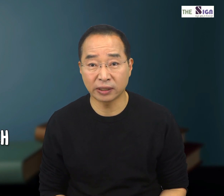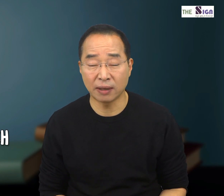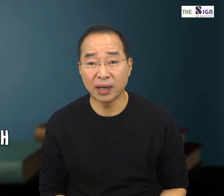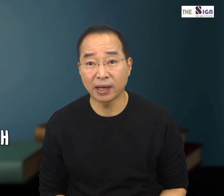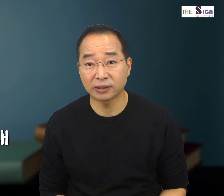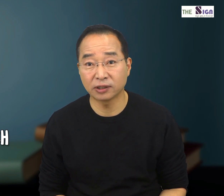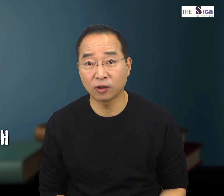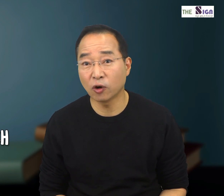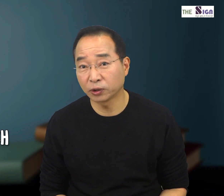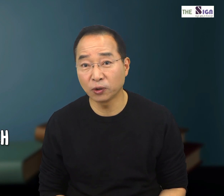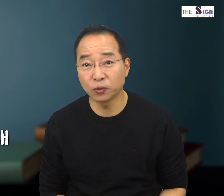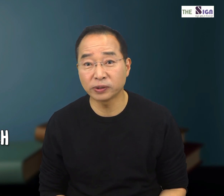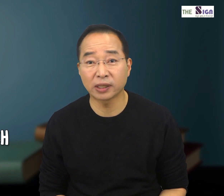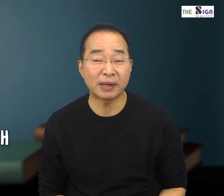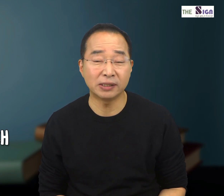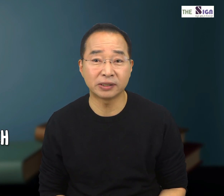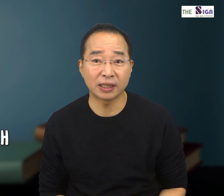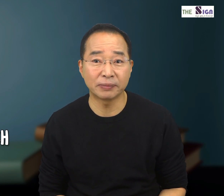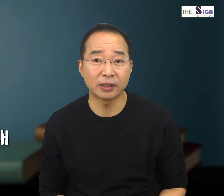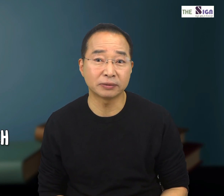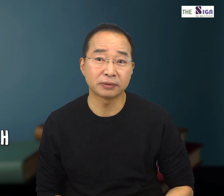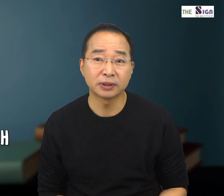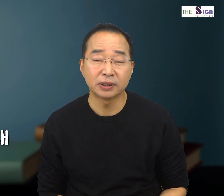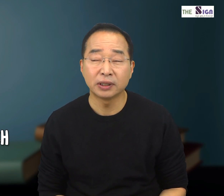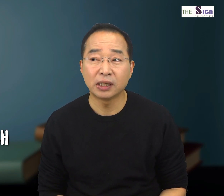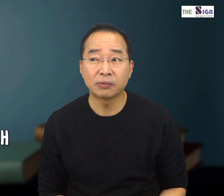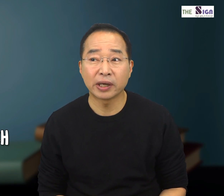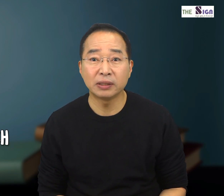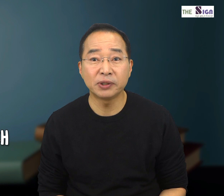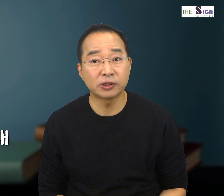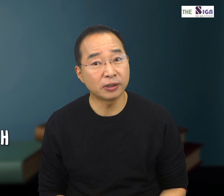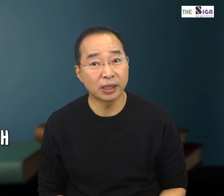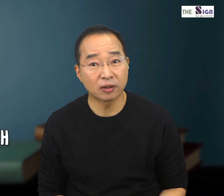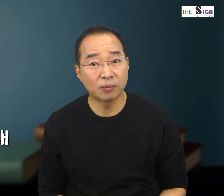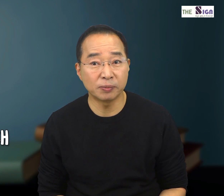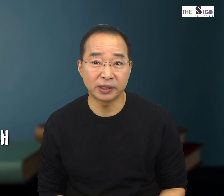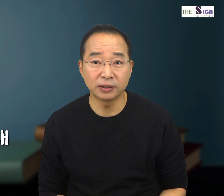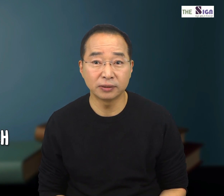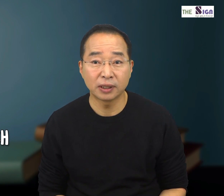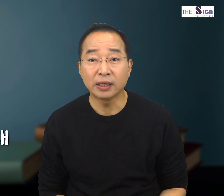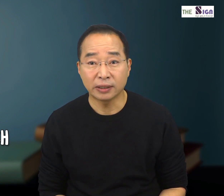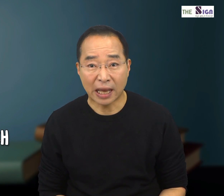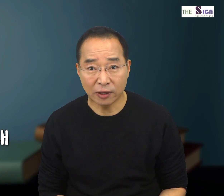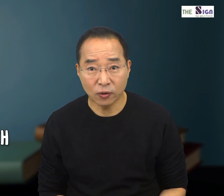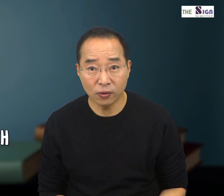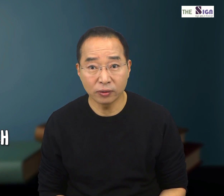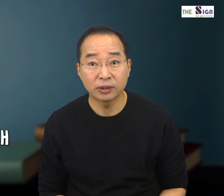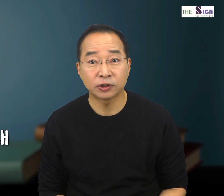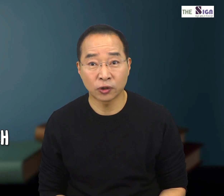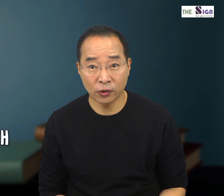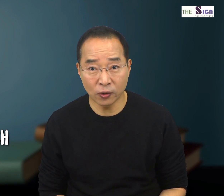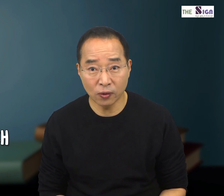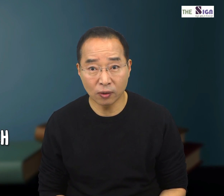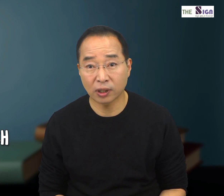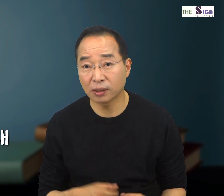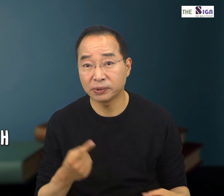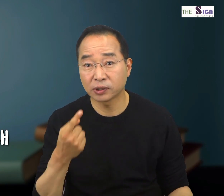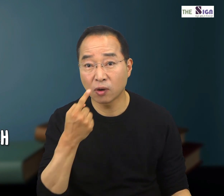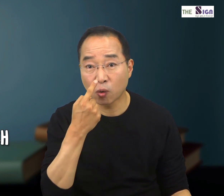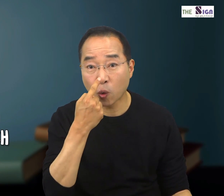대만 같은 경우 어떤 동작을 많이 쓰냐면, 일본 애니메이션이나 이런 거 보면은 나요? 저요? 라고 하면서